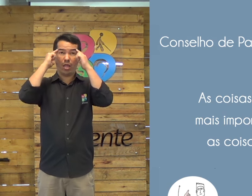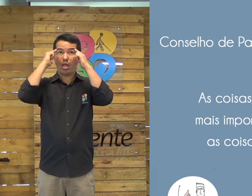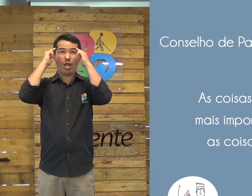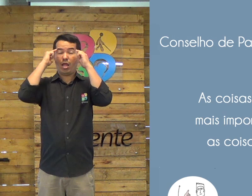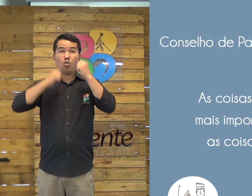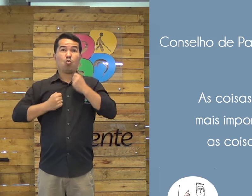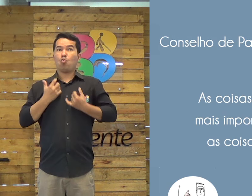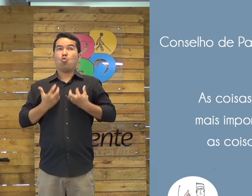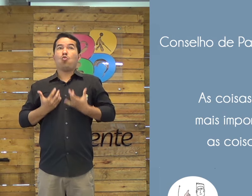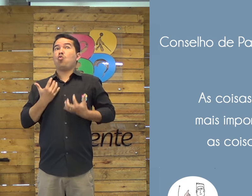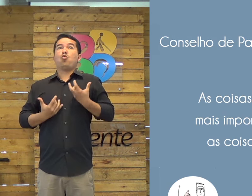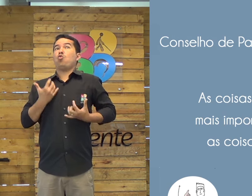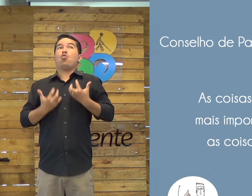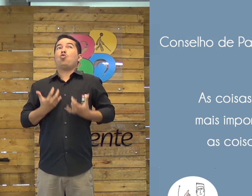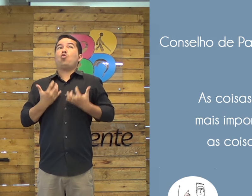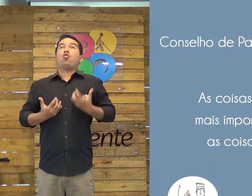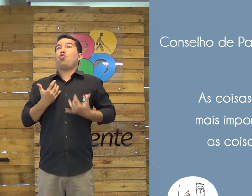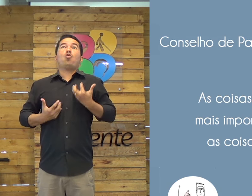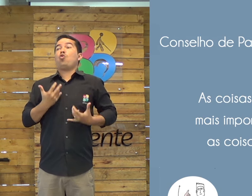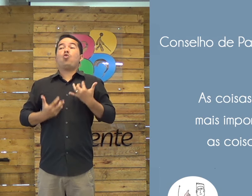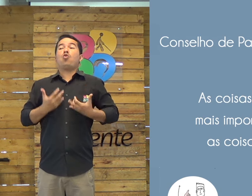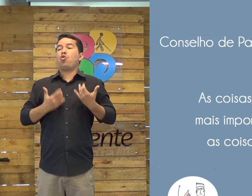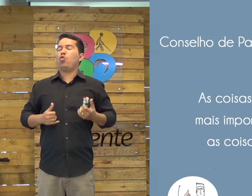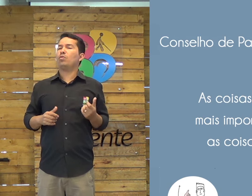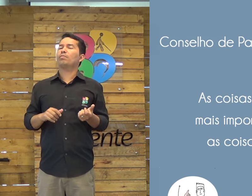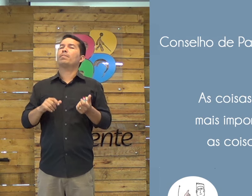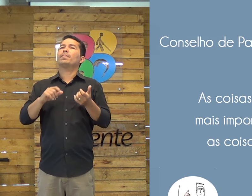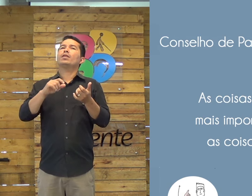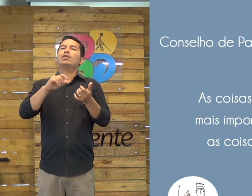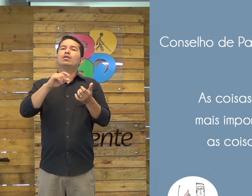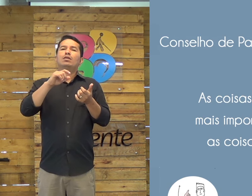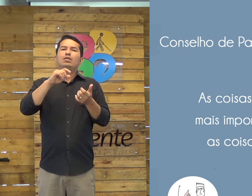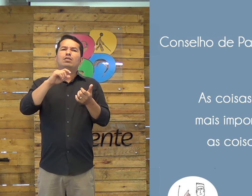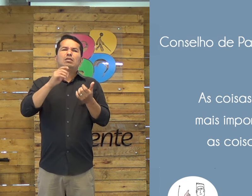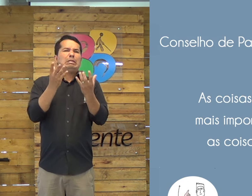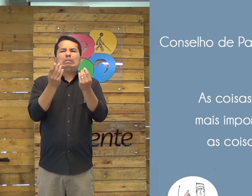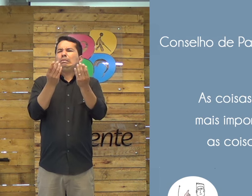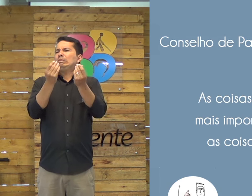ali, coisas ilícitas, né, pornografia,